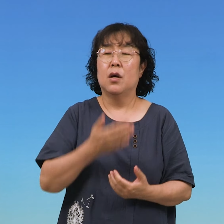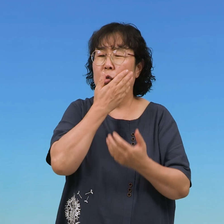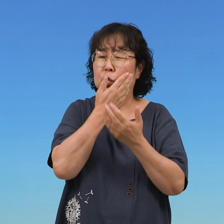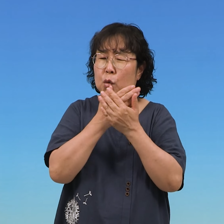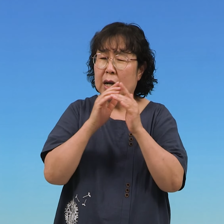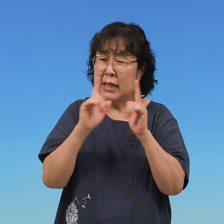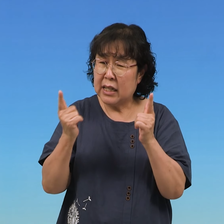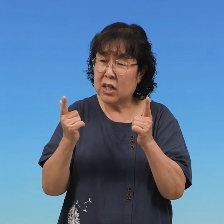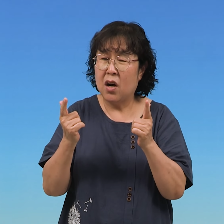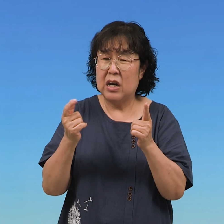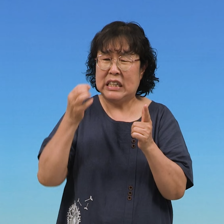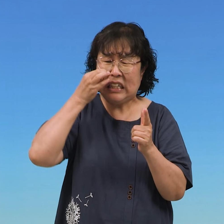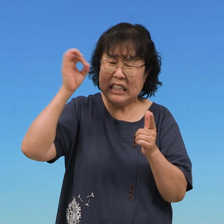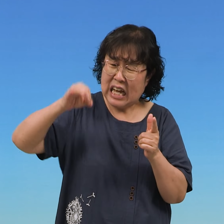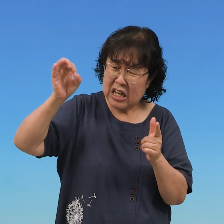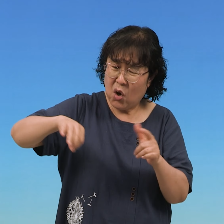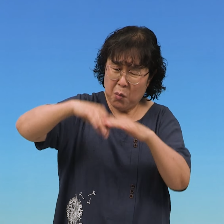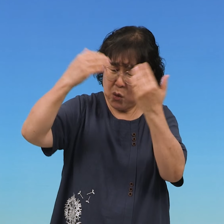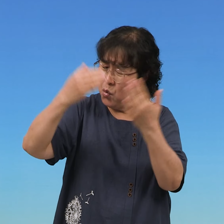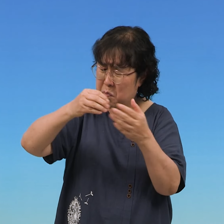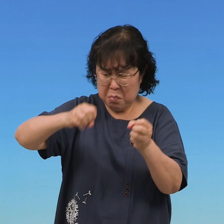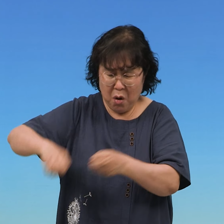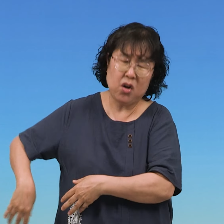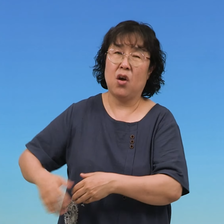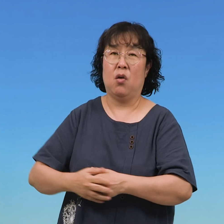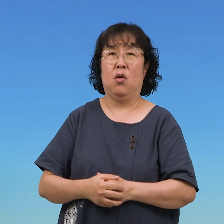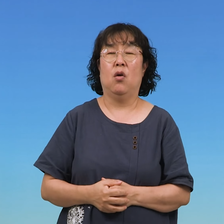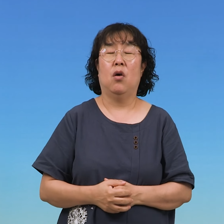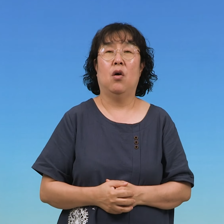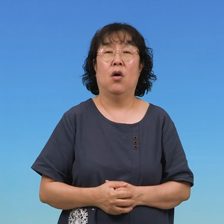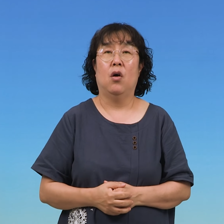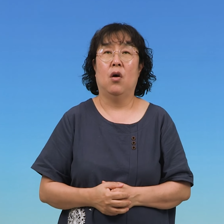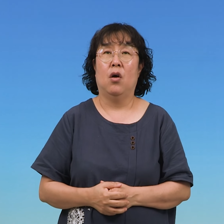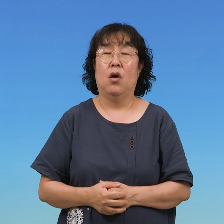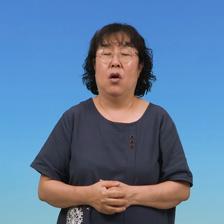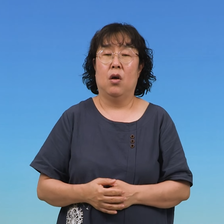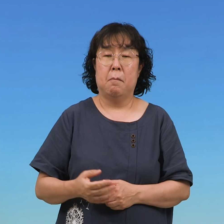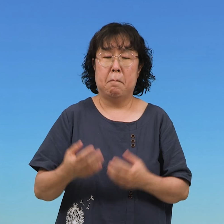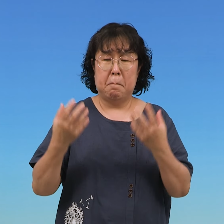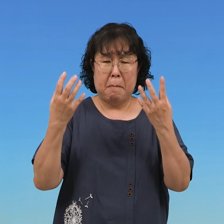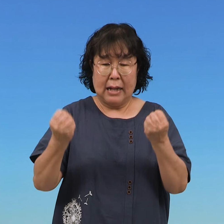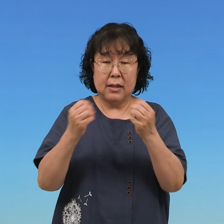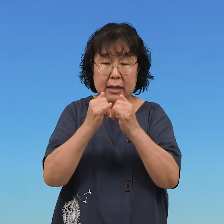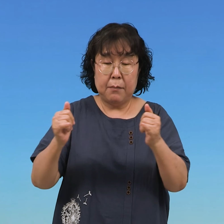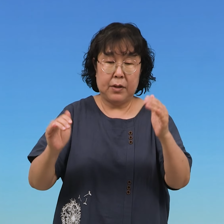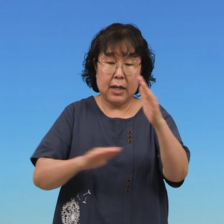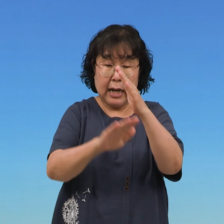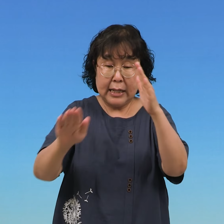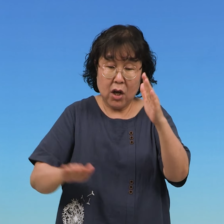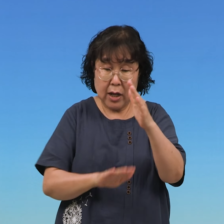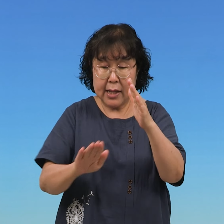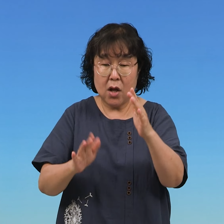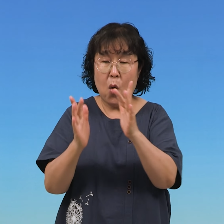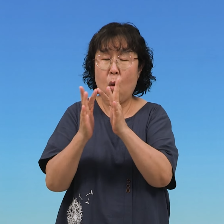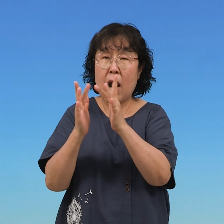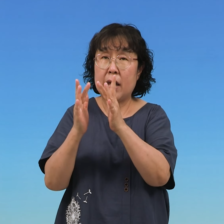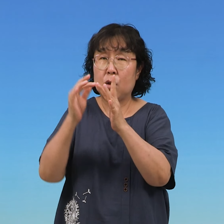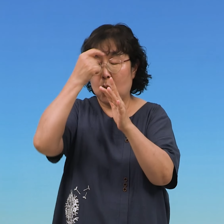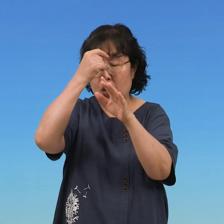비본질적인 걸 버리라는 거예요. 지금 얼마나 많은 분들이 가정에서 예배를 드리십니까? 예배는